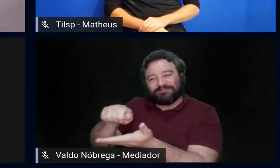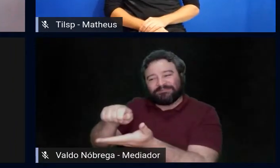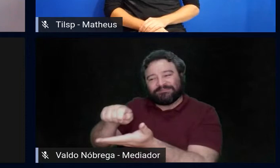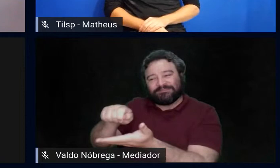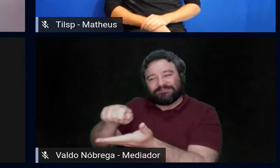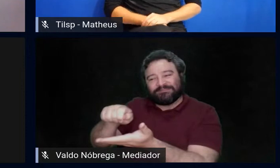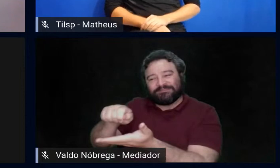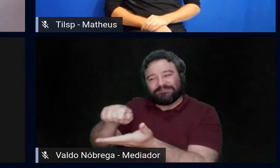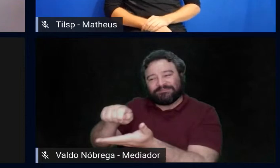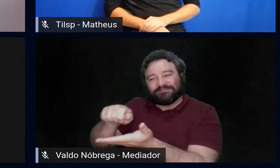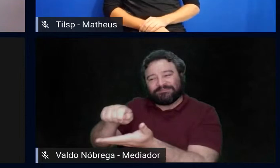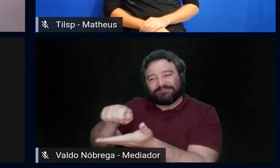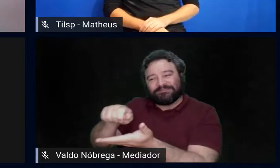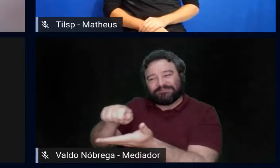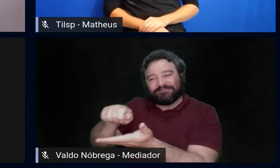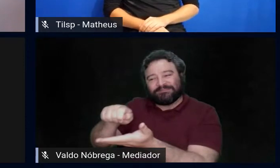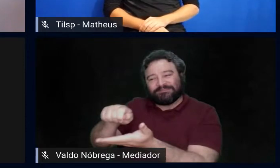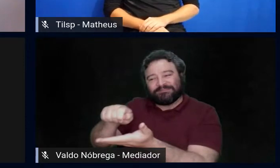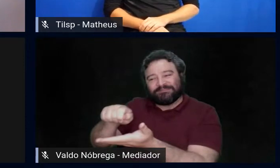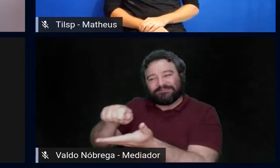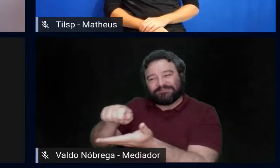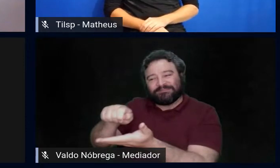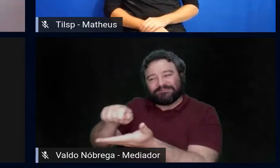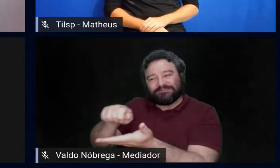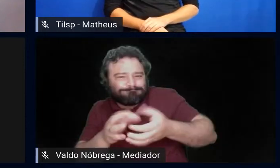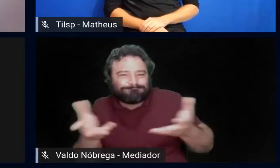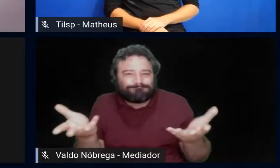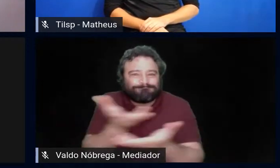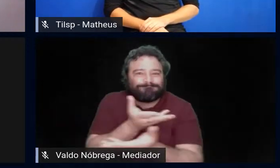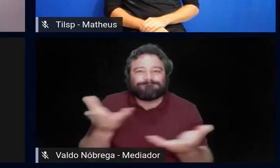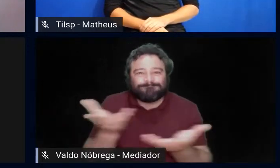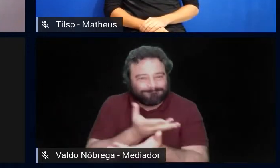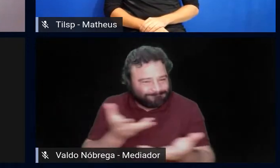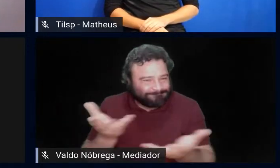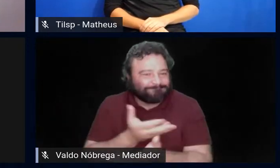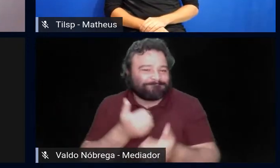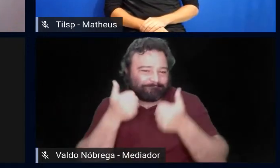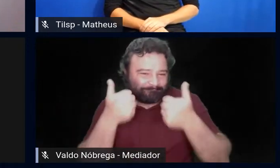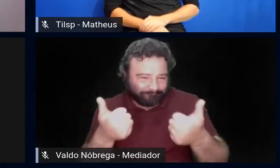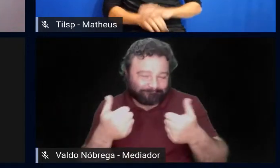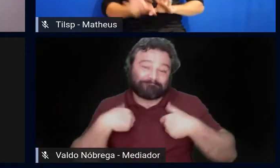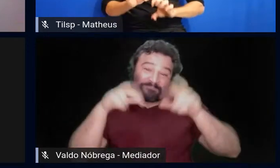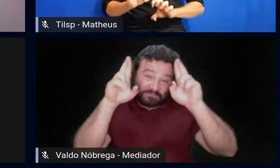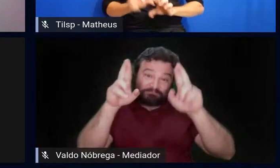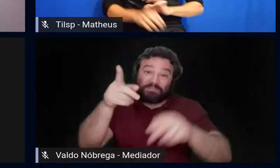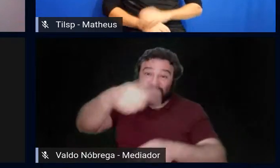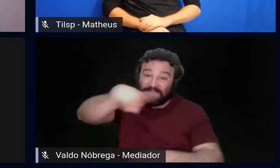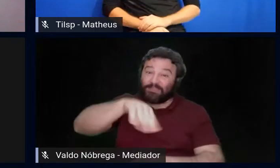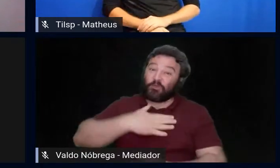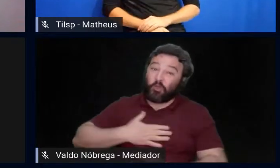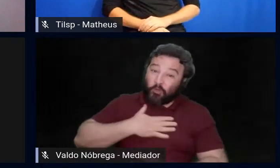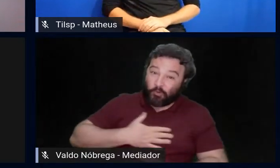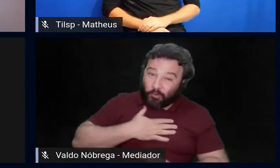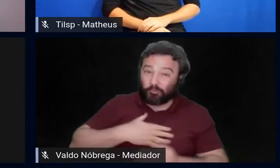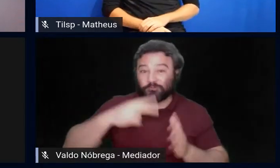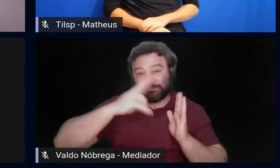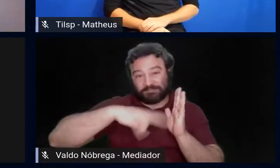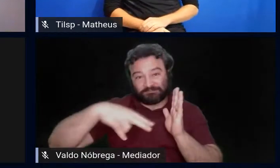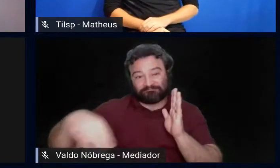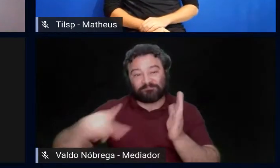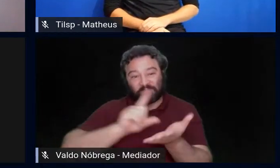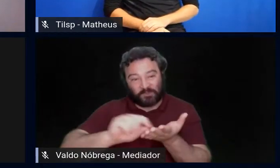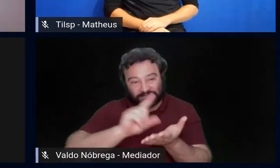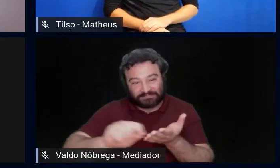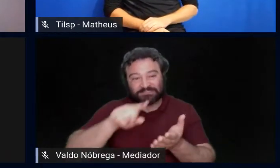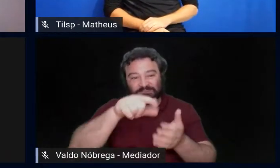pelo trabalho belíssimo. Eh, travou para mim. Eh, é um trabalho muito significante com essas trocas,